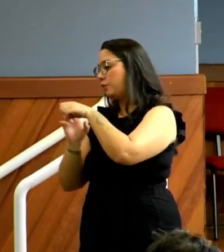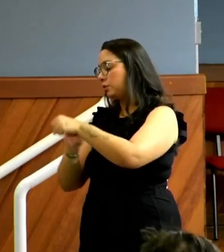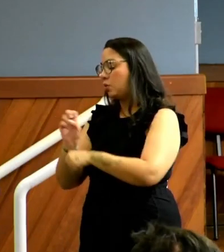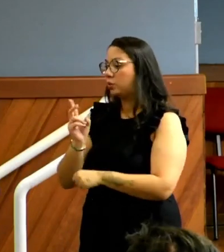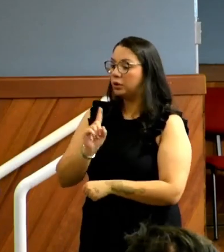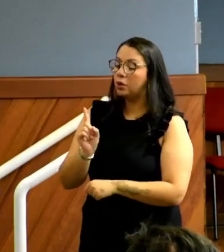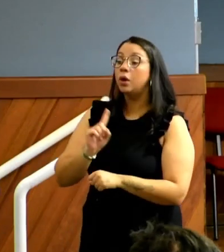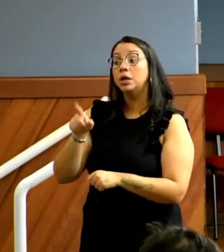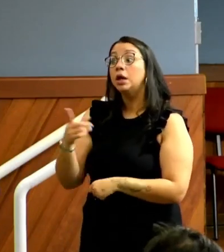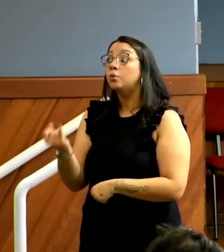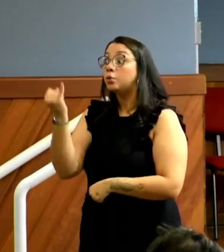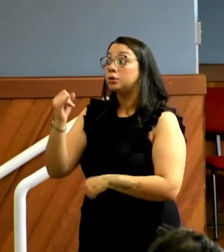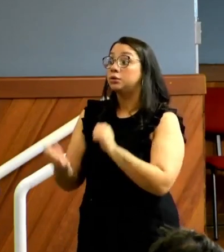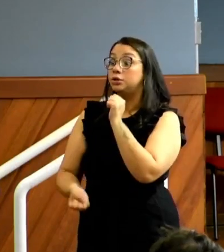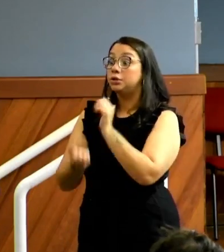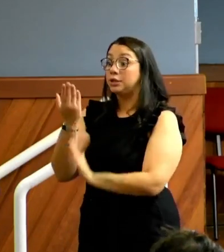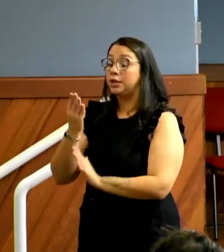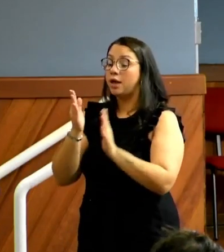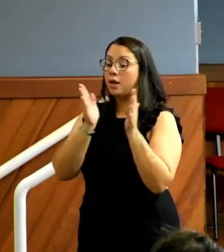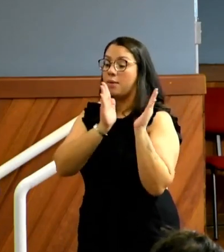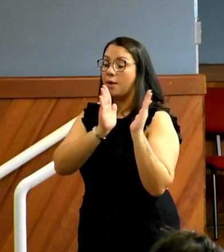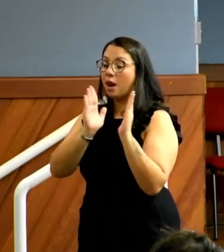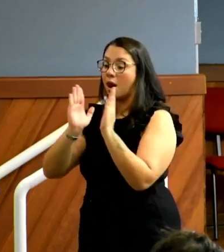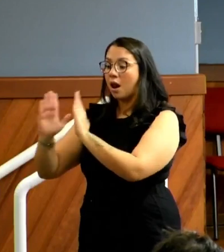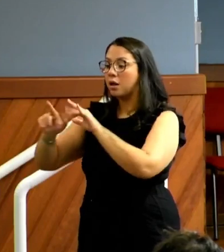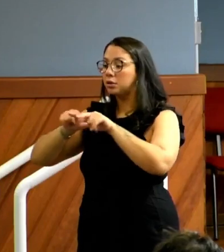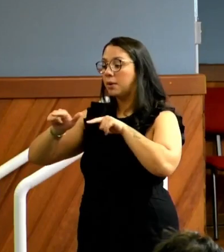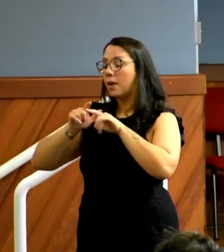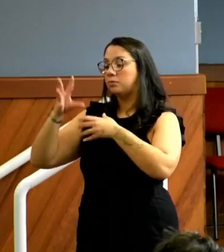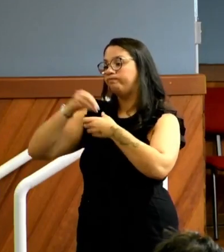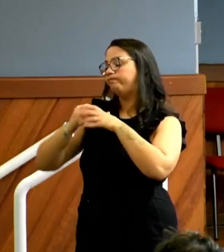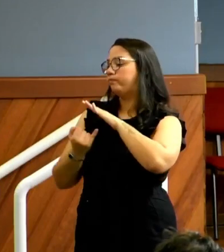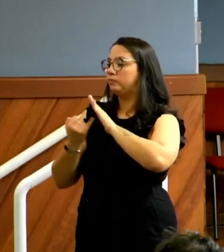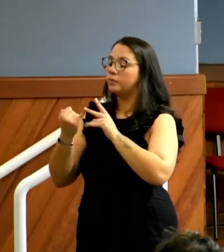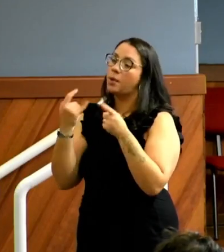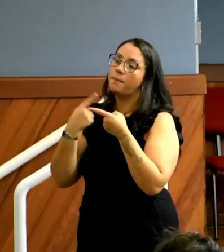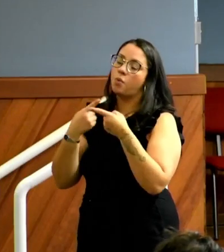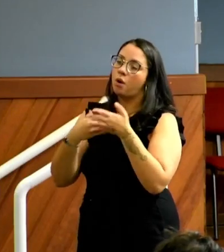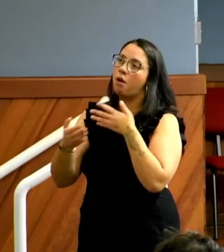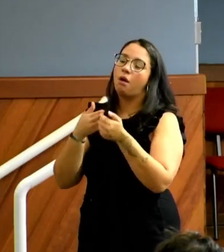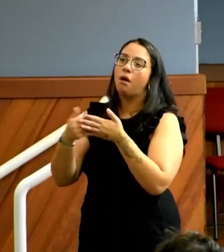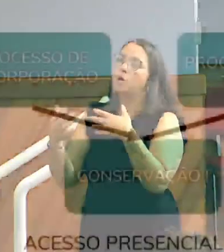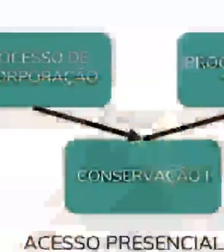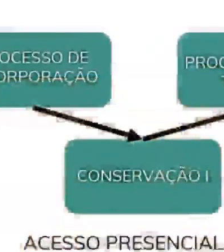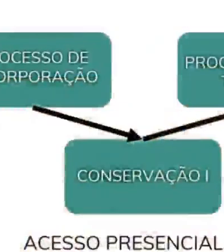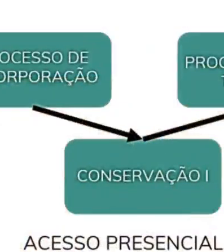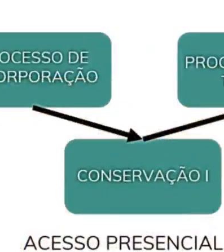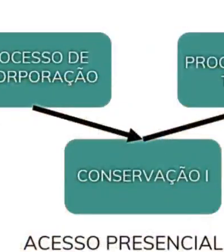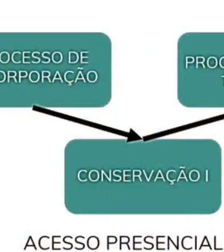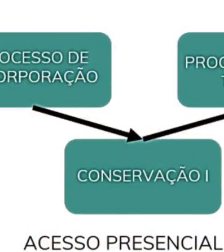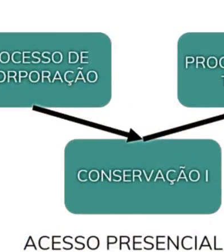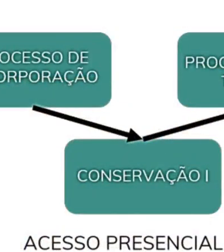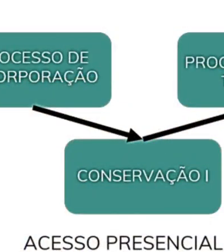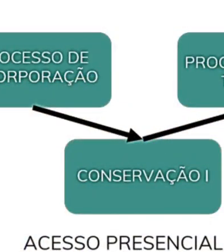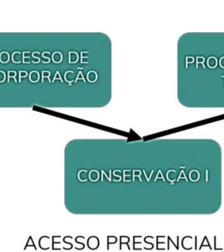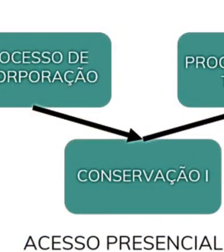é importante criar uma cadeia de trabalho nas nossas instituições. Porque as coisas não podem acontecer ao bel prazer. Precisa ter protocolo,